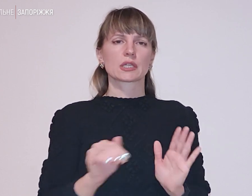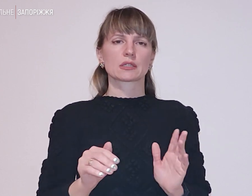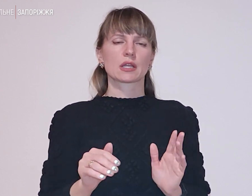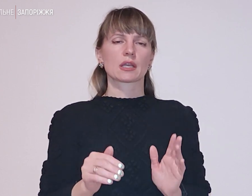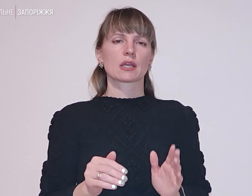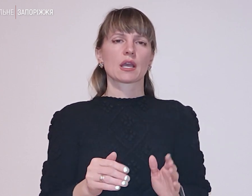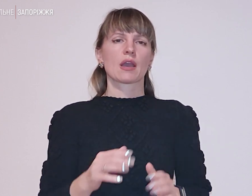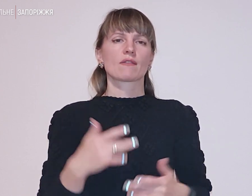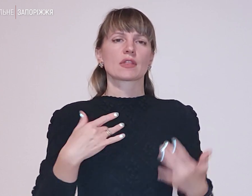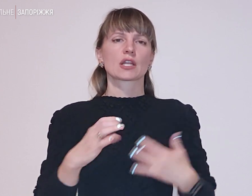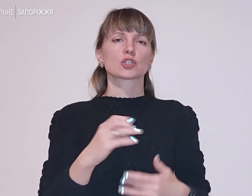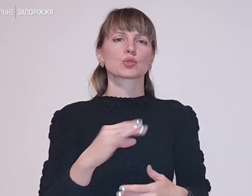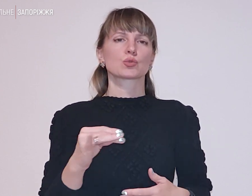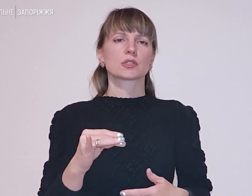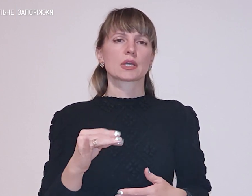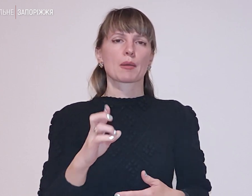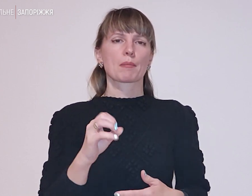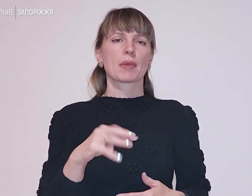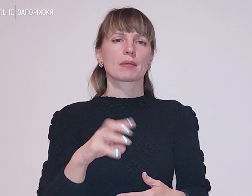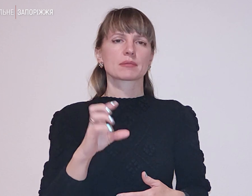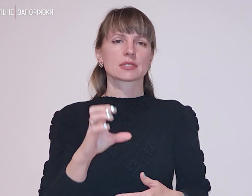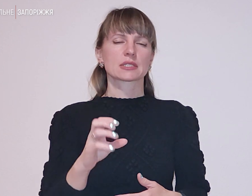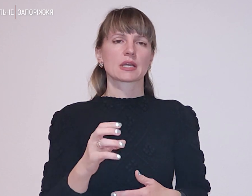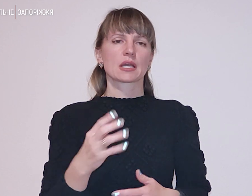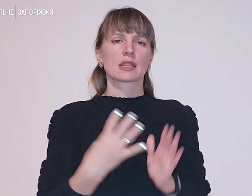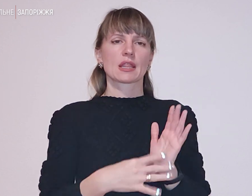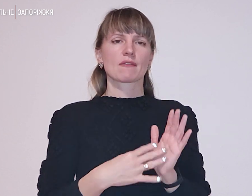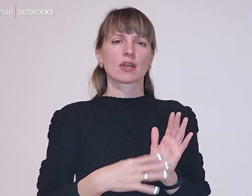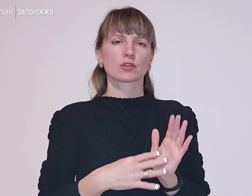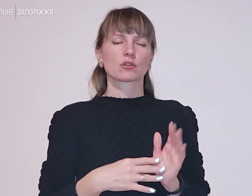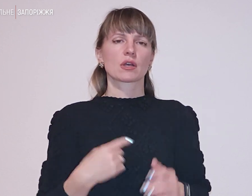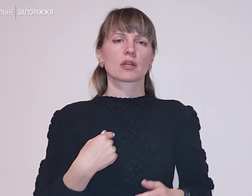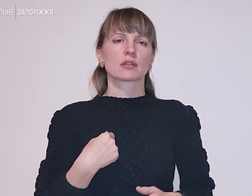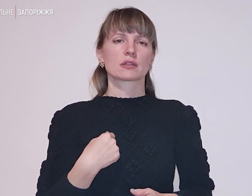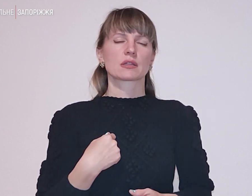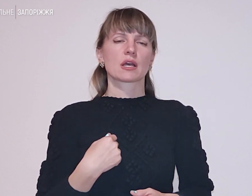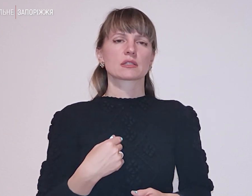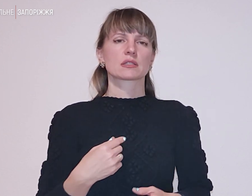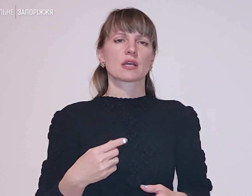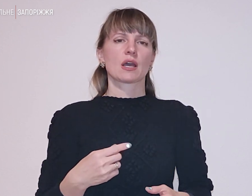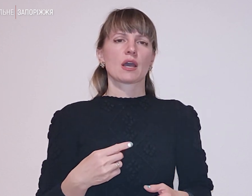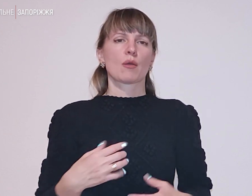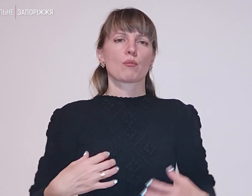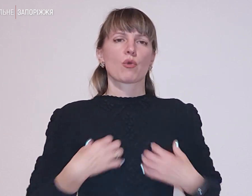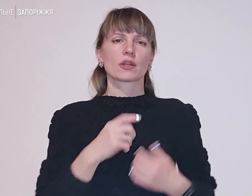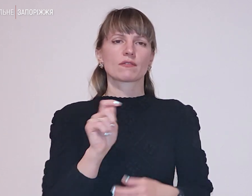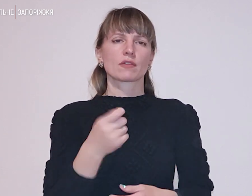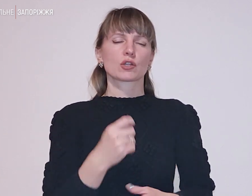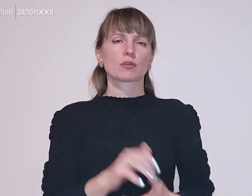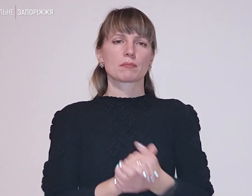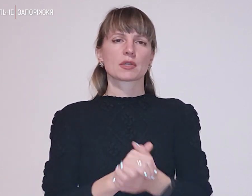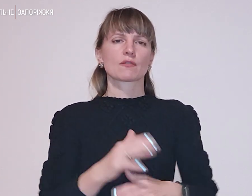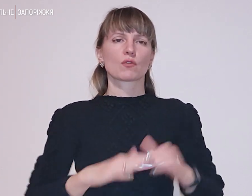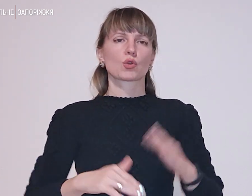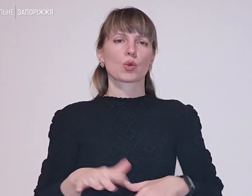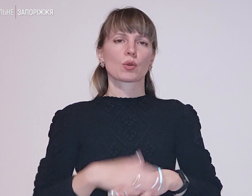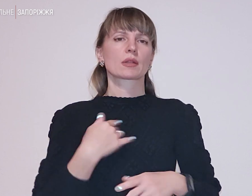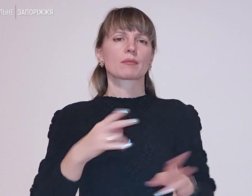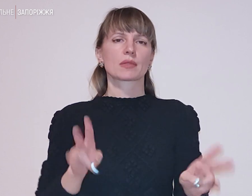90. «Нас даремно лякають війною, міць народу в народних руках. Нам не треба війни, не